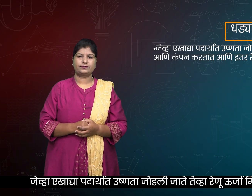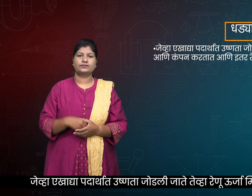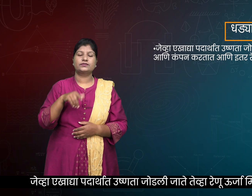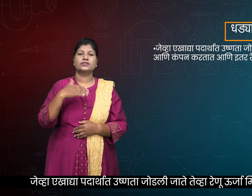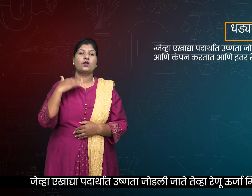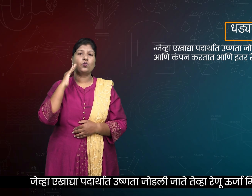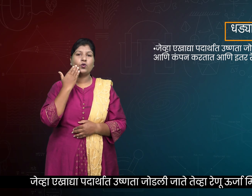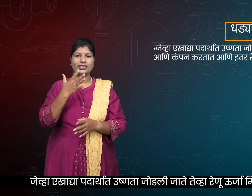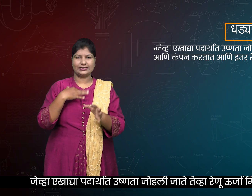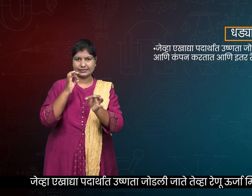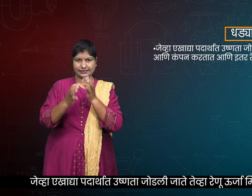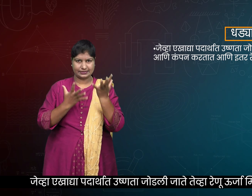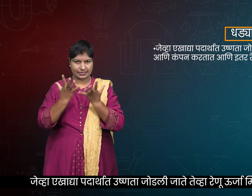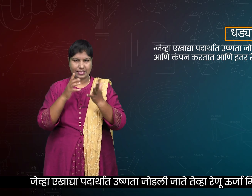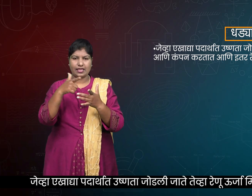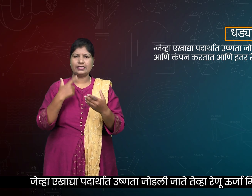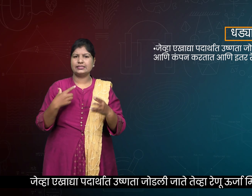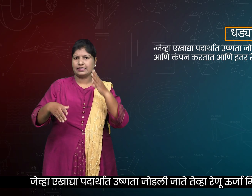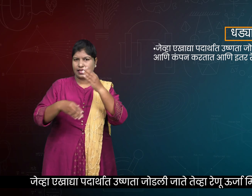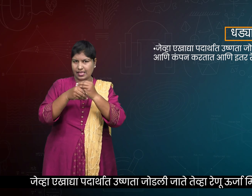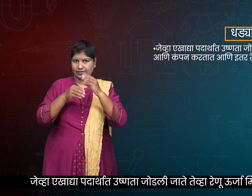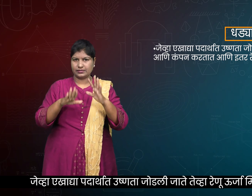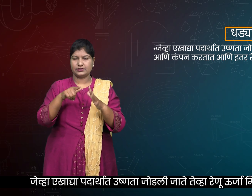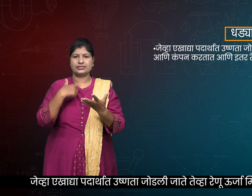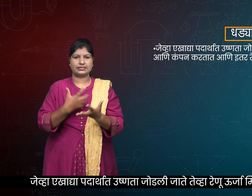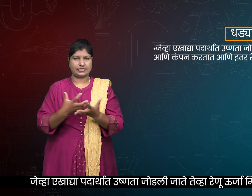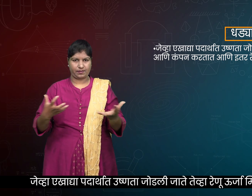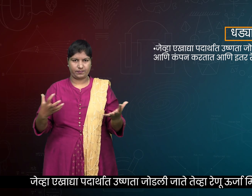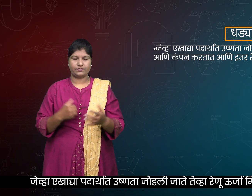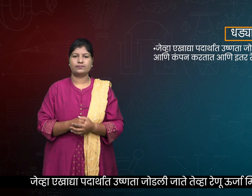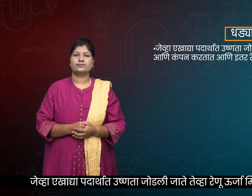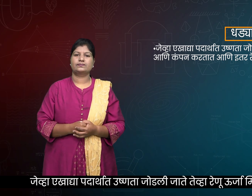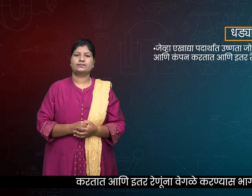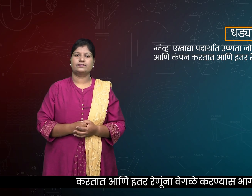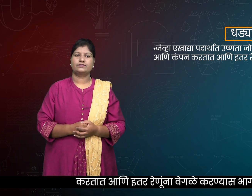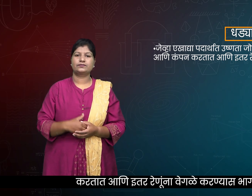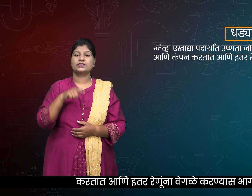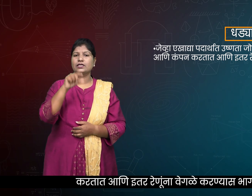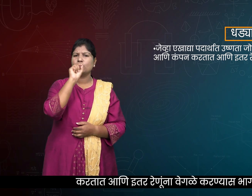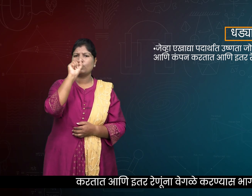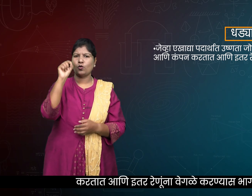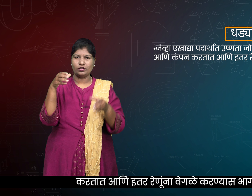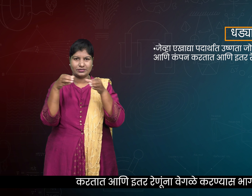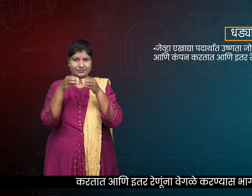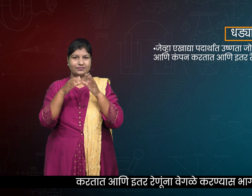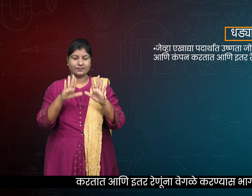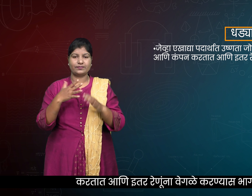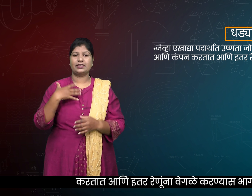जेव्हा एखाद्या पदार्थात उष्णता जोडली जाते तेव्हा रेणू ऊर्जा मिळवतात आणि कंपन करतात आणि इतर रेणूंना वेगळे करण्यास भाग